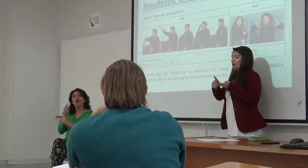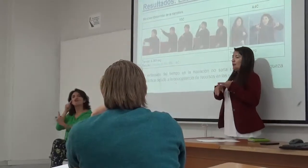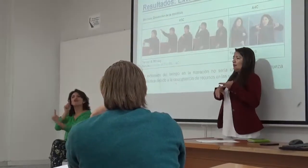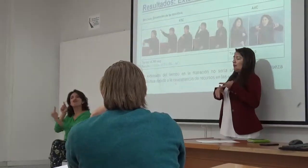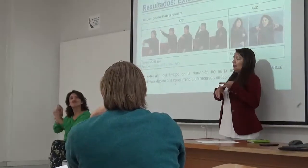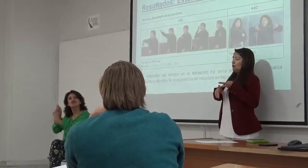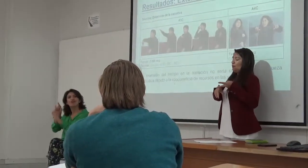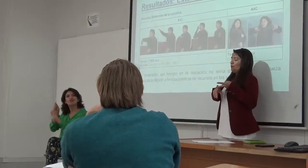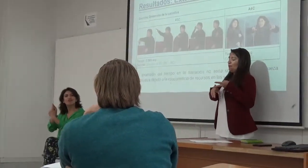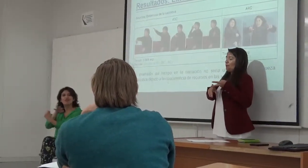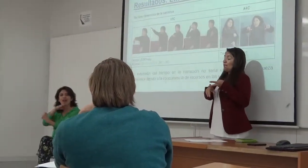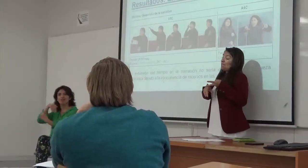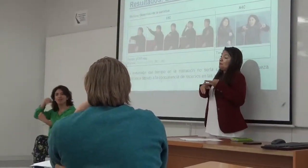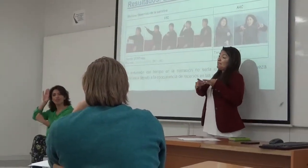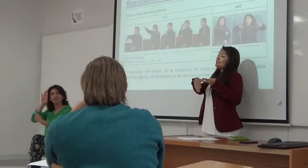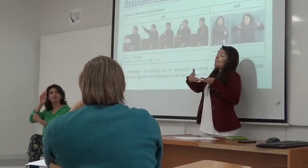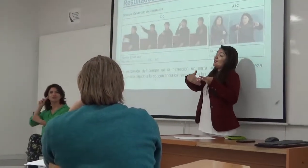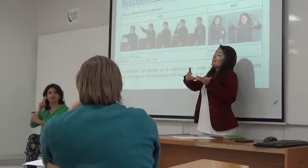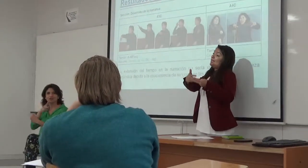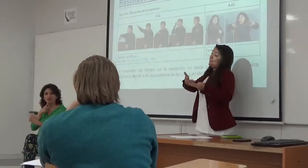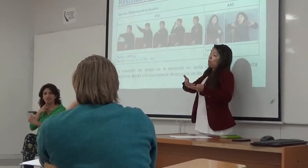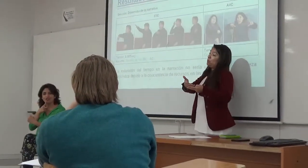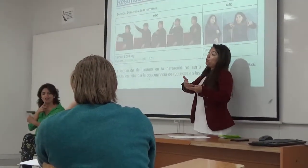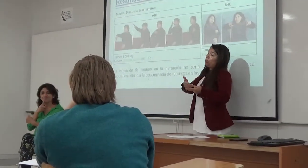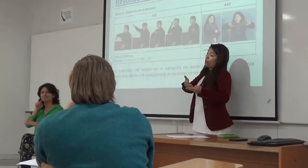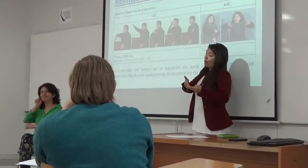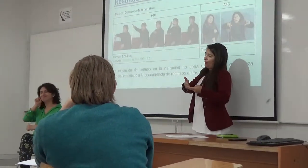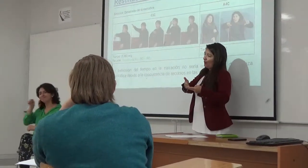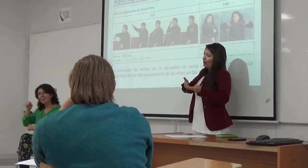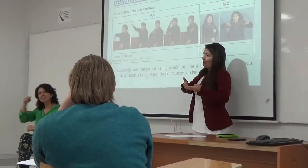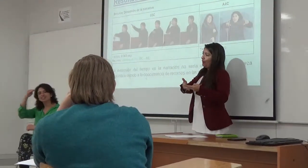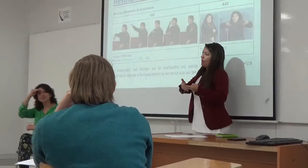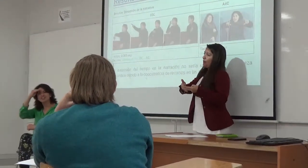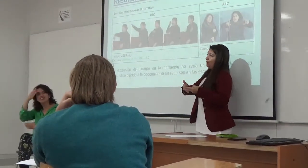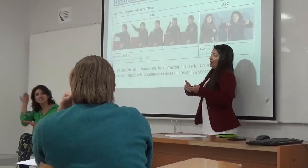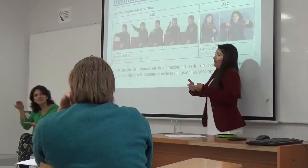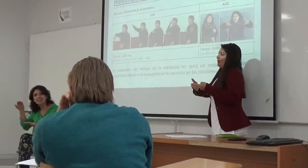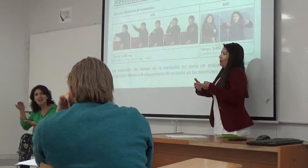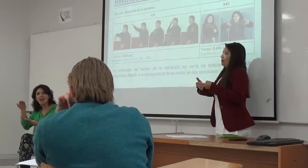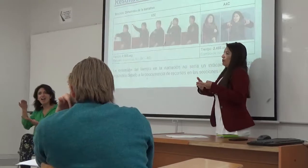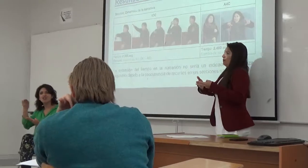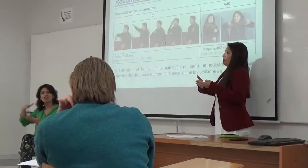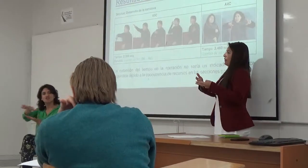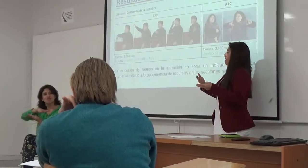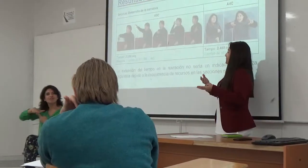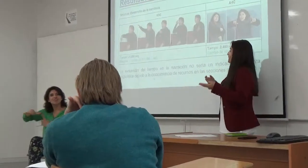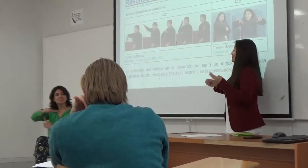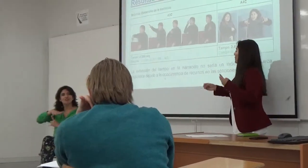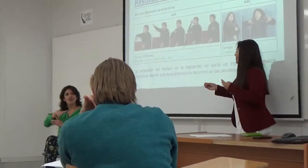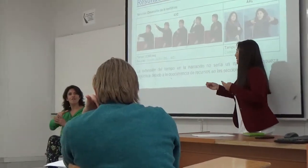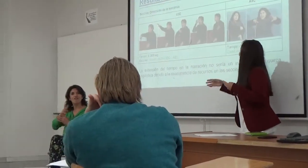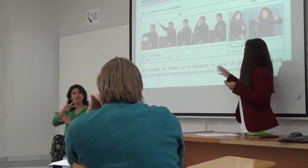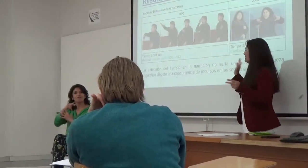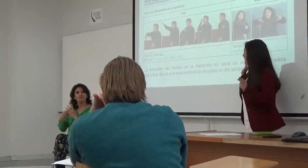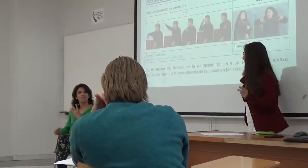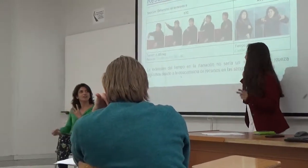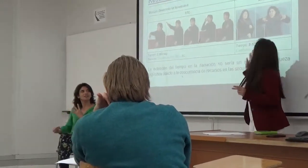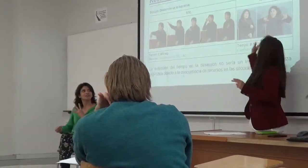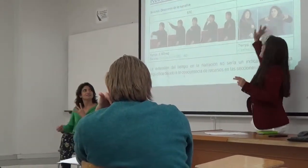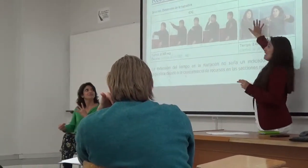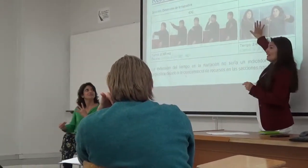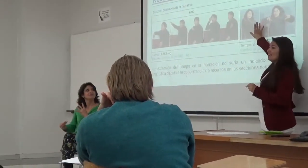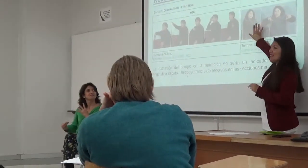él, la experiencia que él haya tenido en un contexto bilingüe, porque no sé si puedo